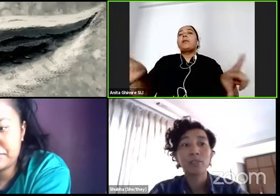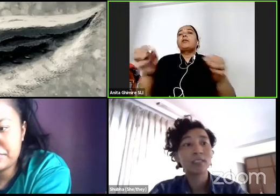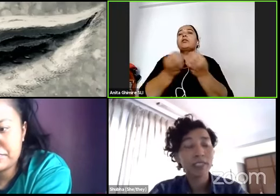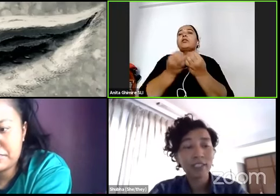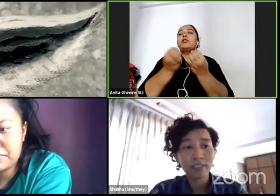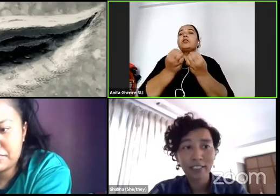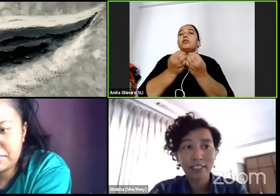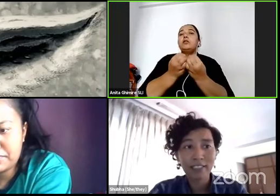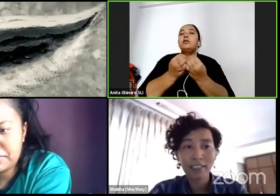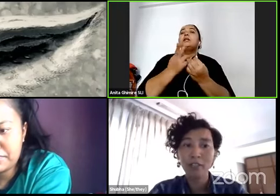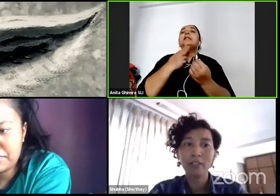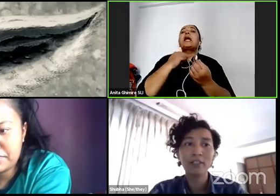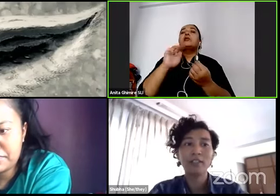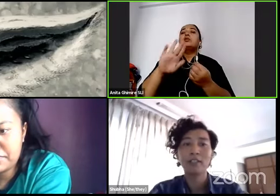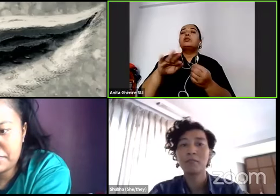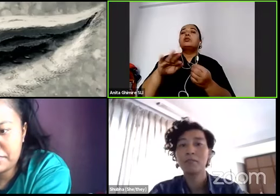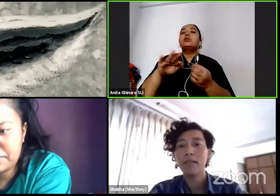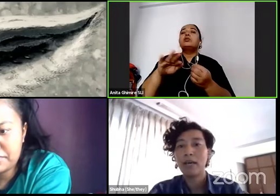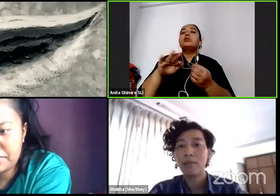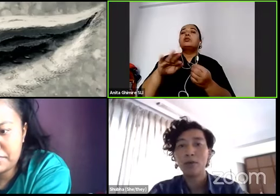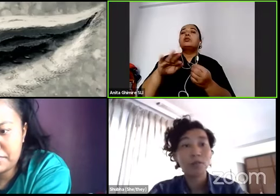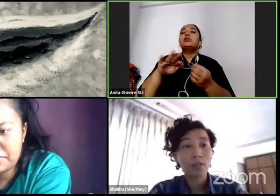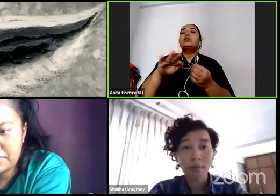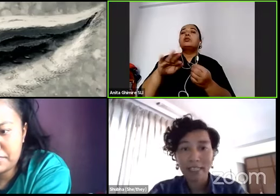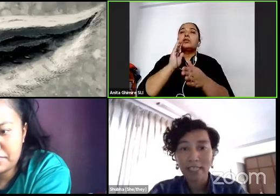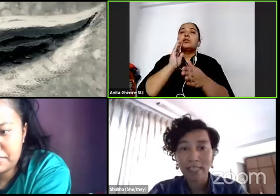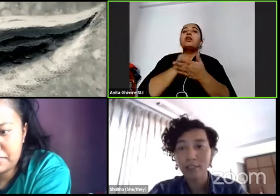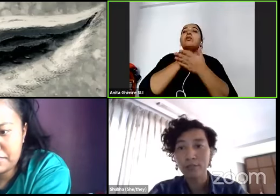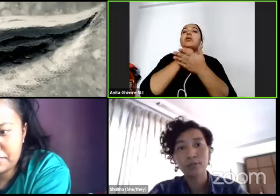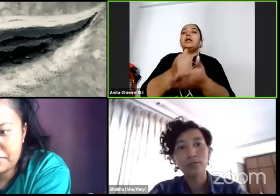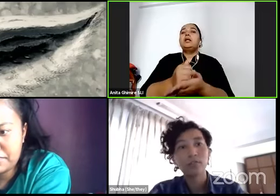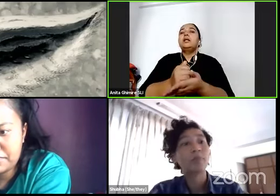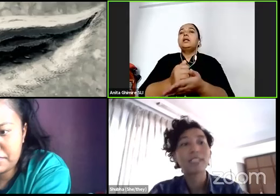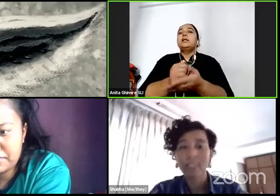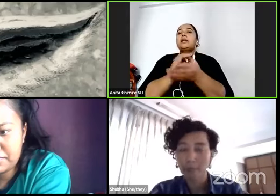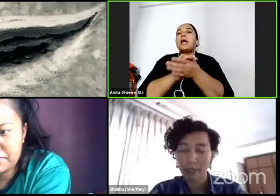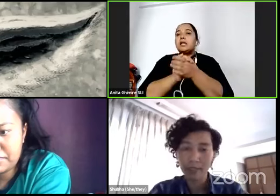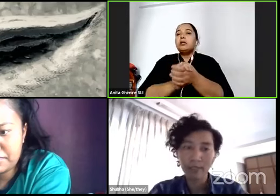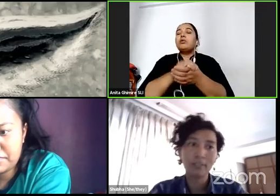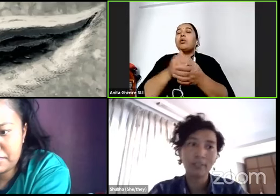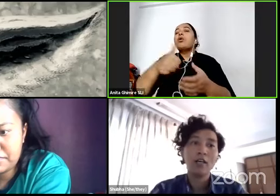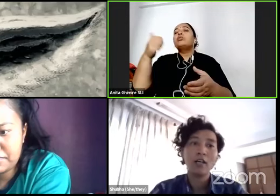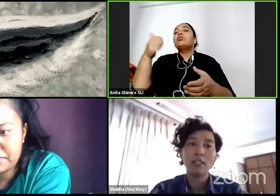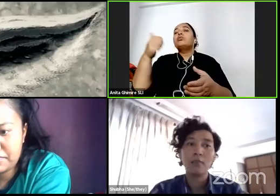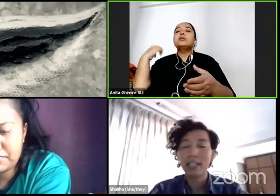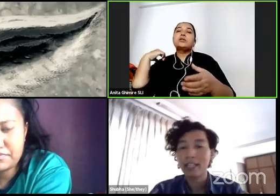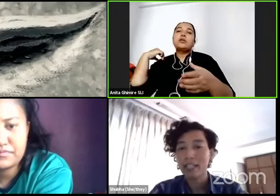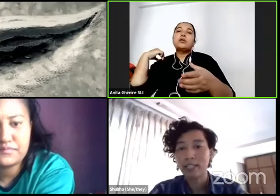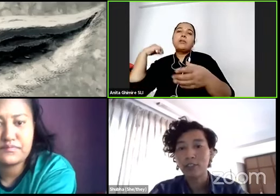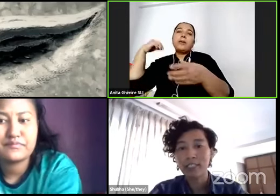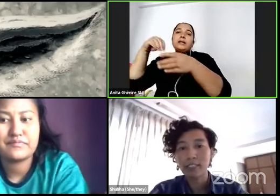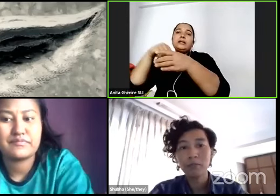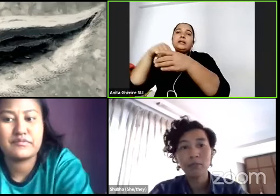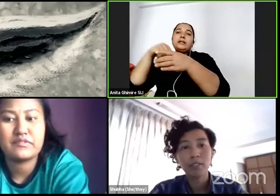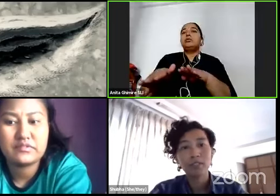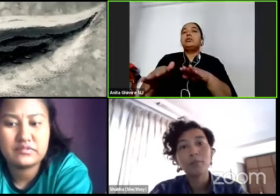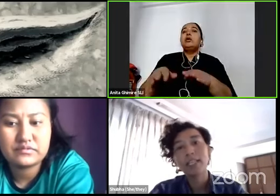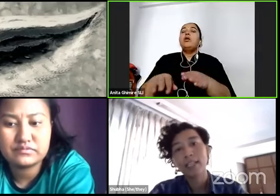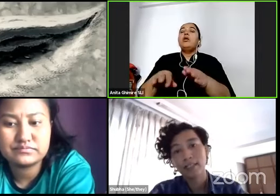ल्याङ्ग्वेज इन्टरप्रिटेटरदेखि लिएर हाम्रो अरू सहभागी साथीहरू, सबैजना स्पिकर्स अनि बडी एन्ड डेटाको